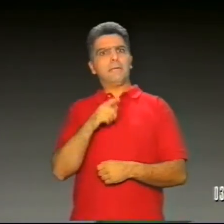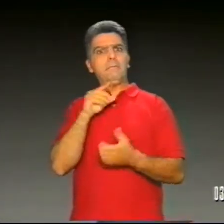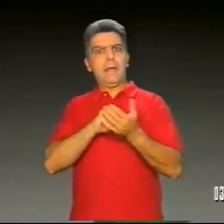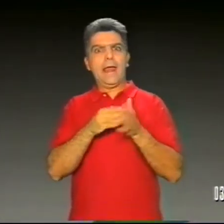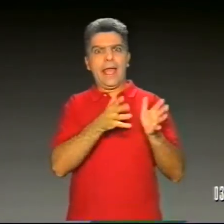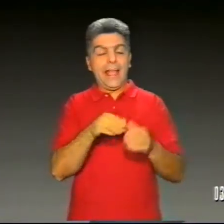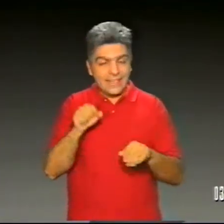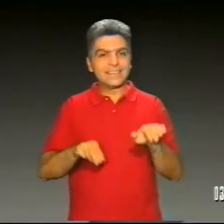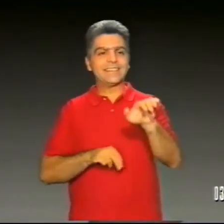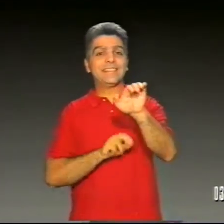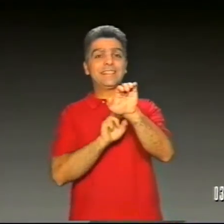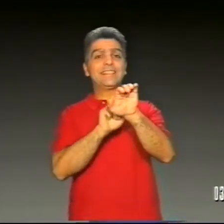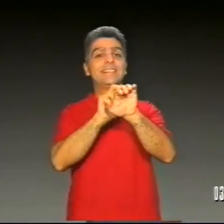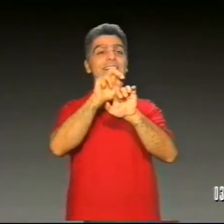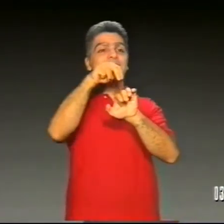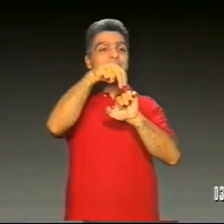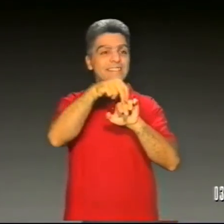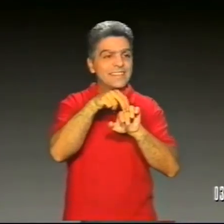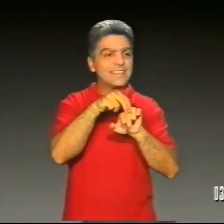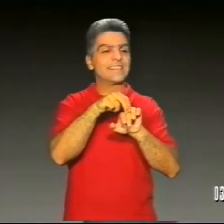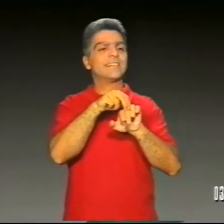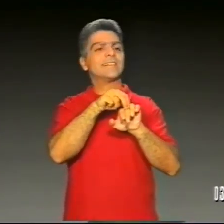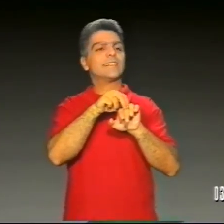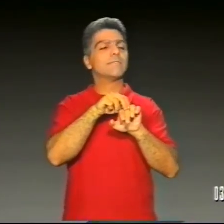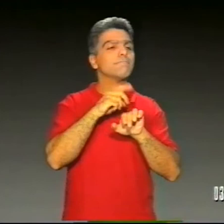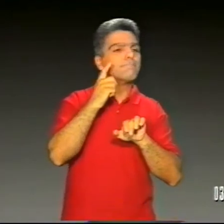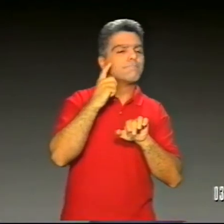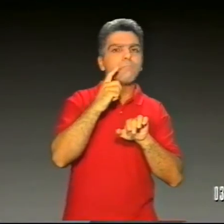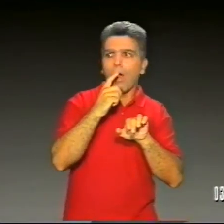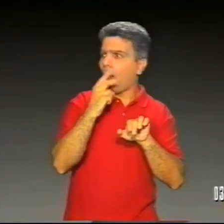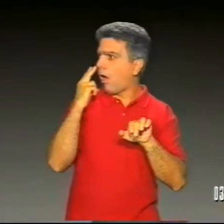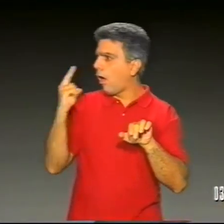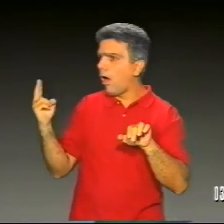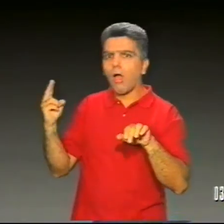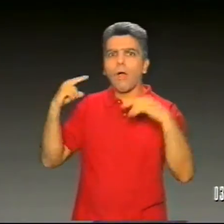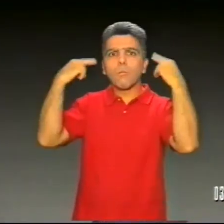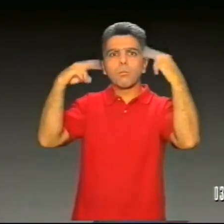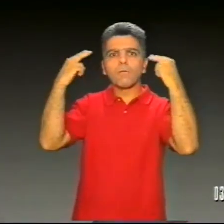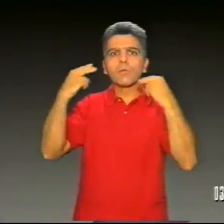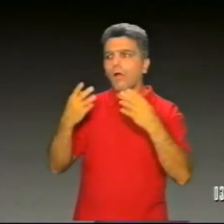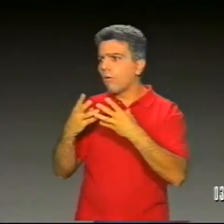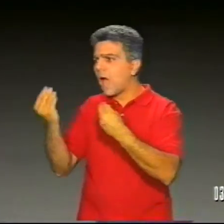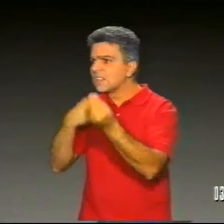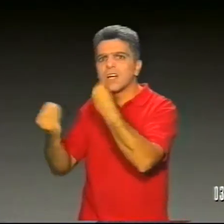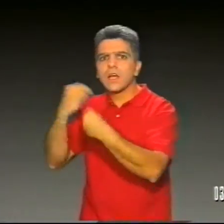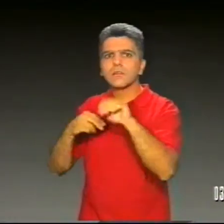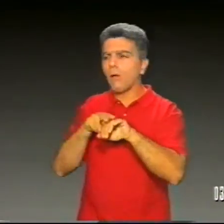εβδομάδες, σκέφτηκε πάλι και είπε να τους κοροϊδέψω. Και ανέβηκε πάλι στην κορυφή του βουνού. Και εκεί που σκεφτόταν τι να τους πει, είδε ξαφνικά το